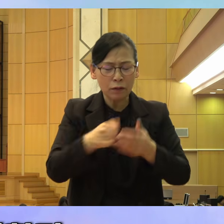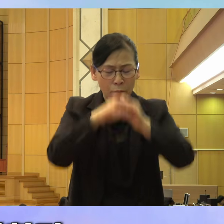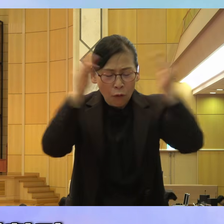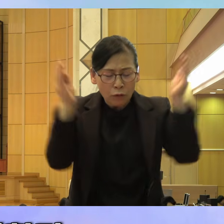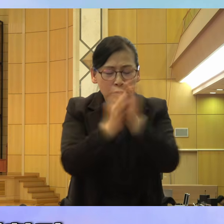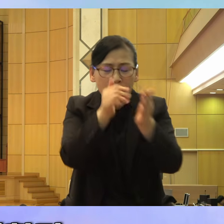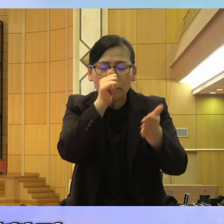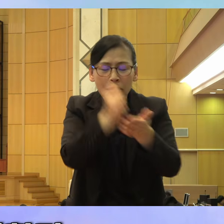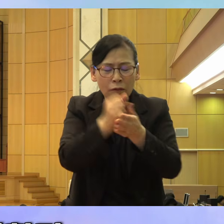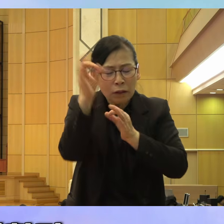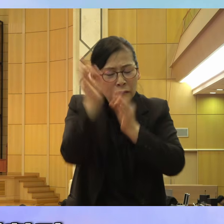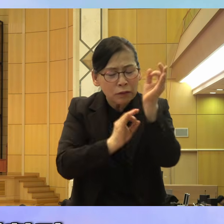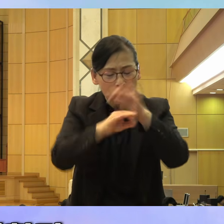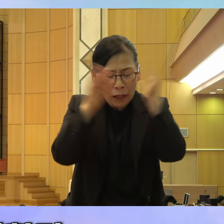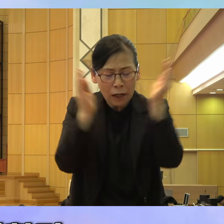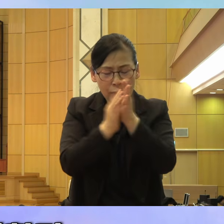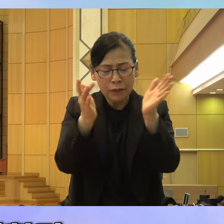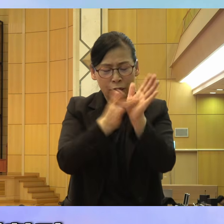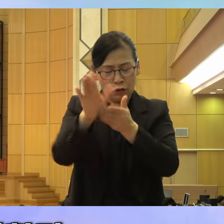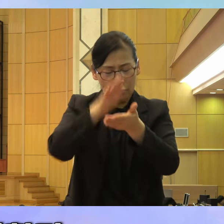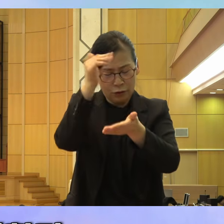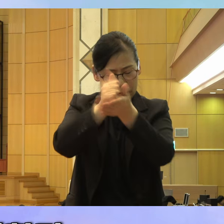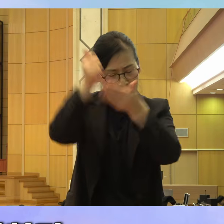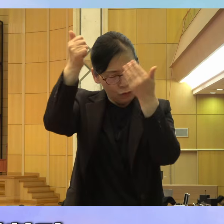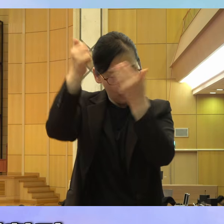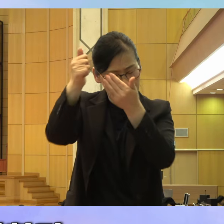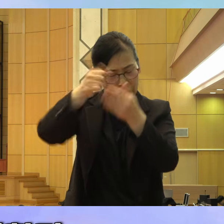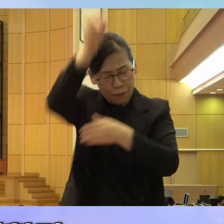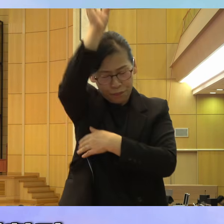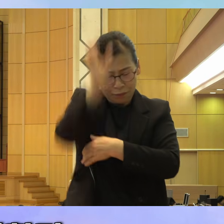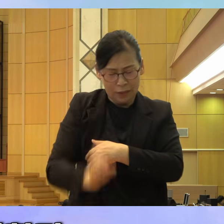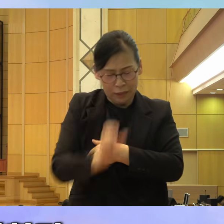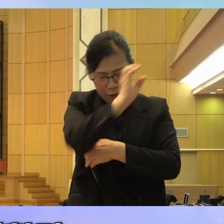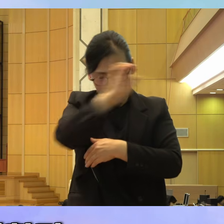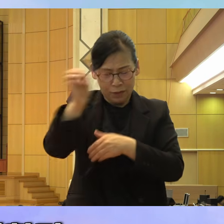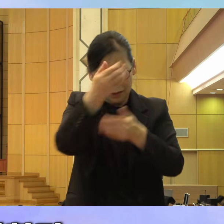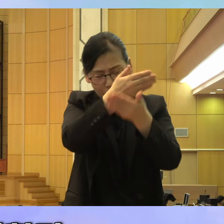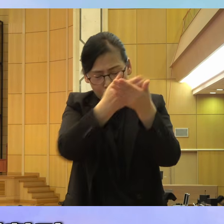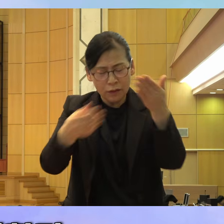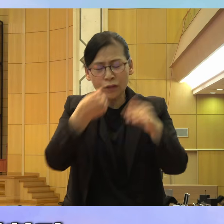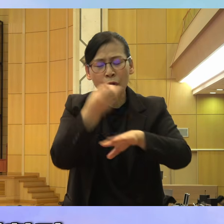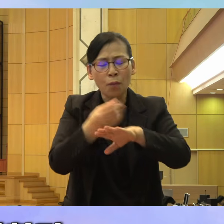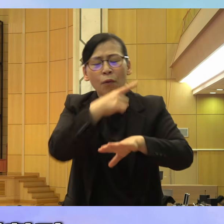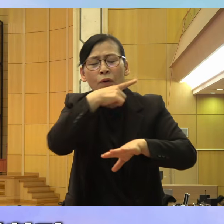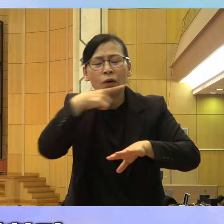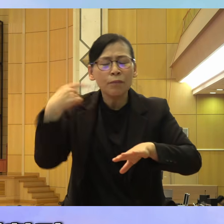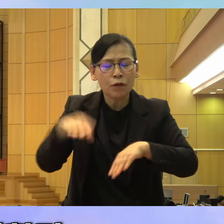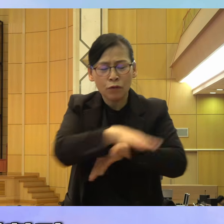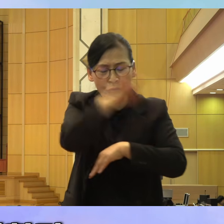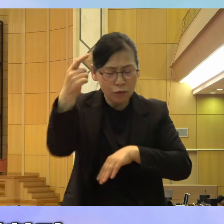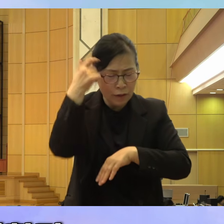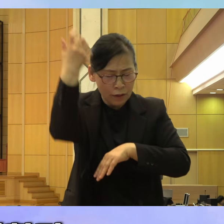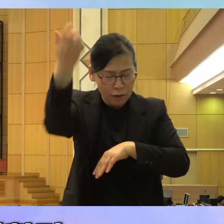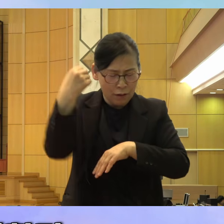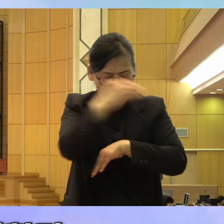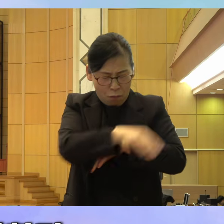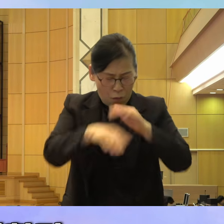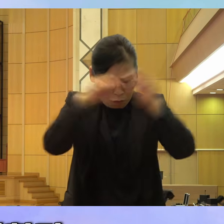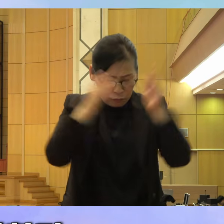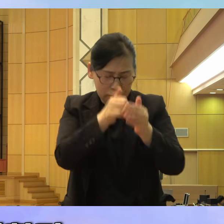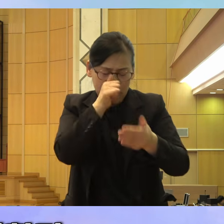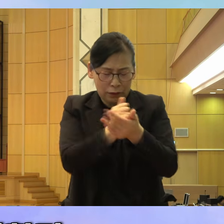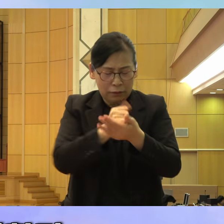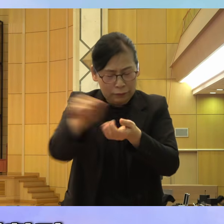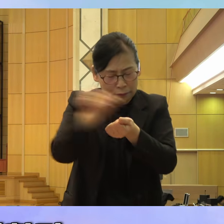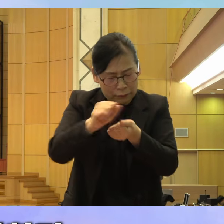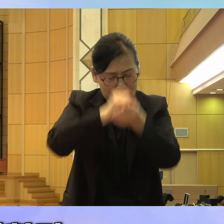모든 죄악은 예수 그리스도께서 십자가에서 흘리신 보혈의 피로 우리 온갖 더러운 죄악을